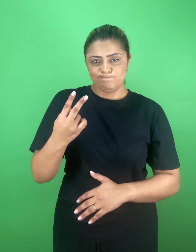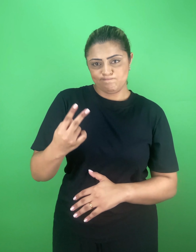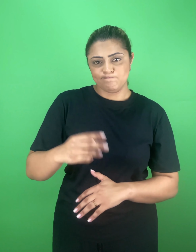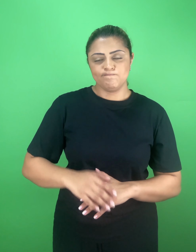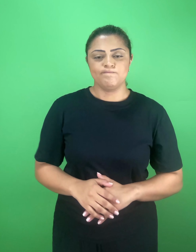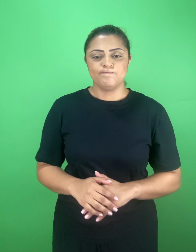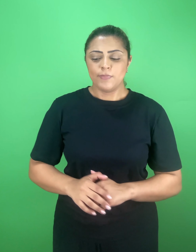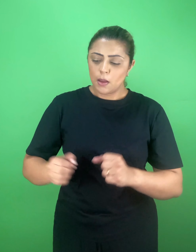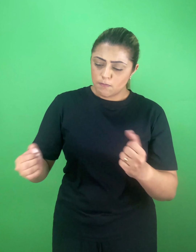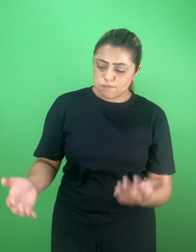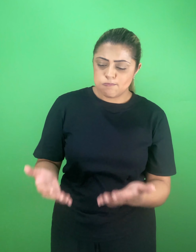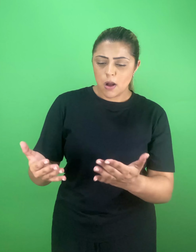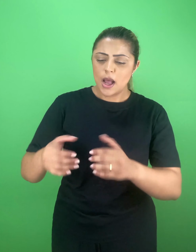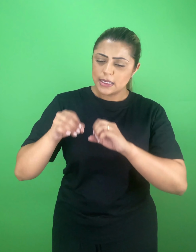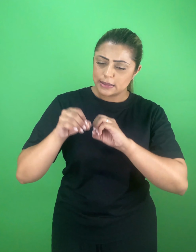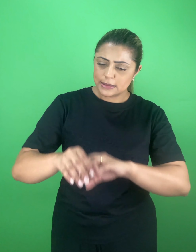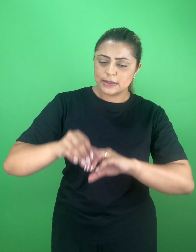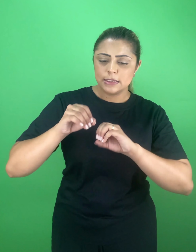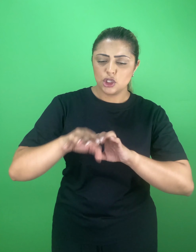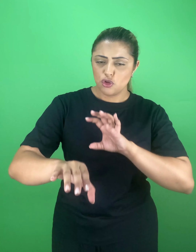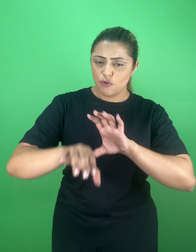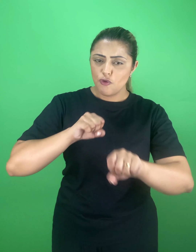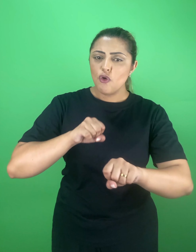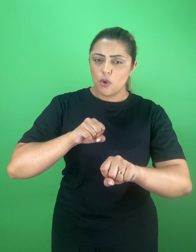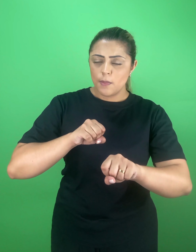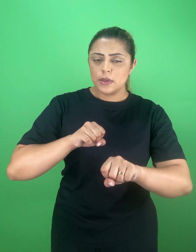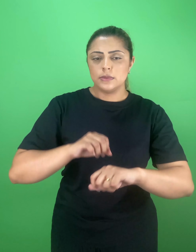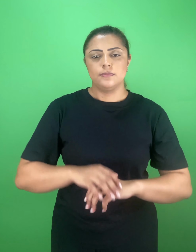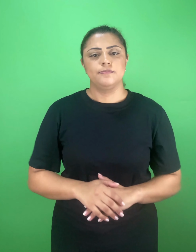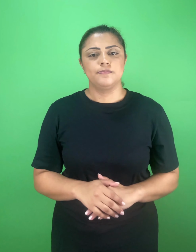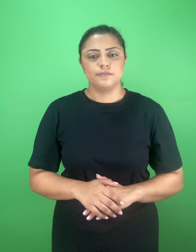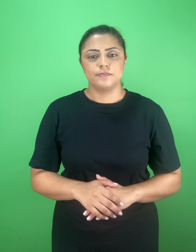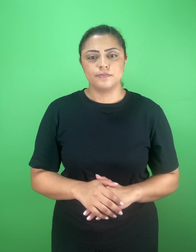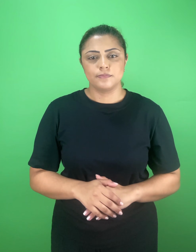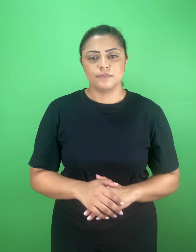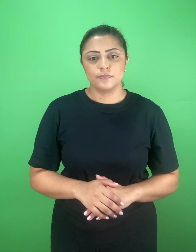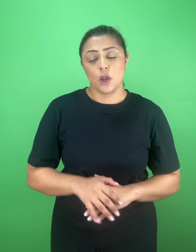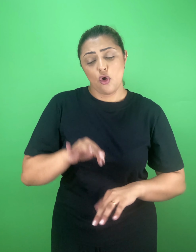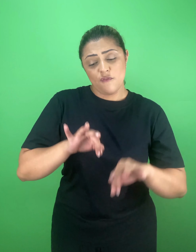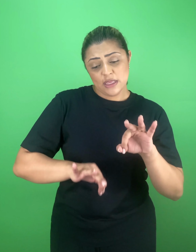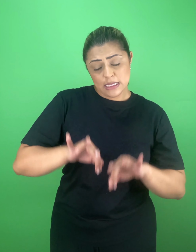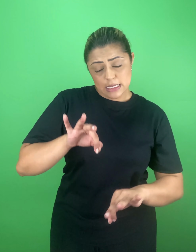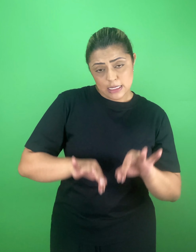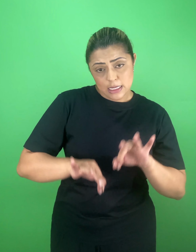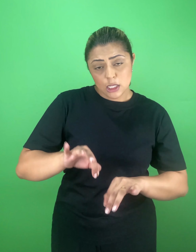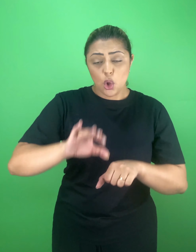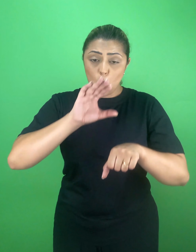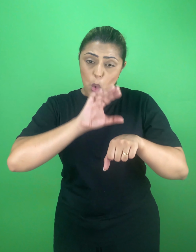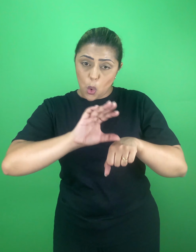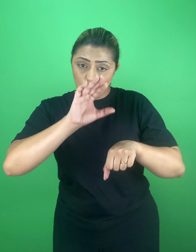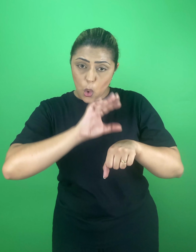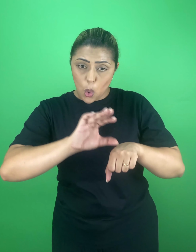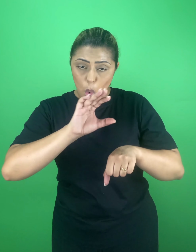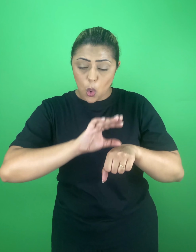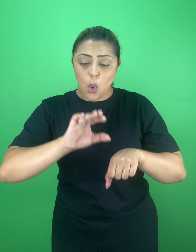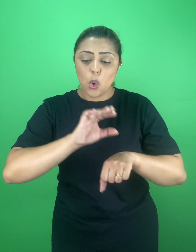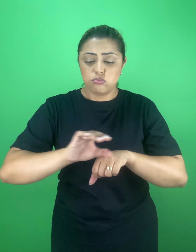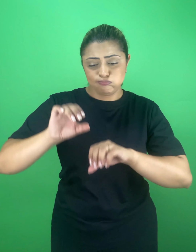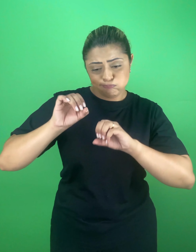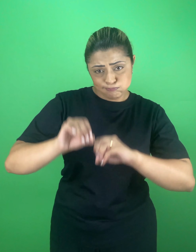capacitação, formação e qualificação tais como oficinas, cursos, ações educativas relacionadas